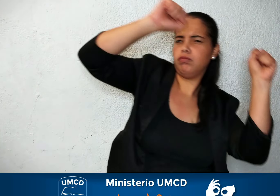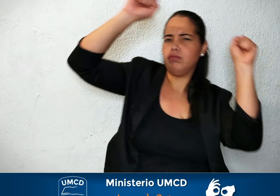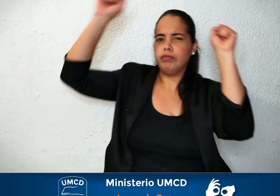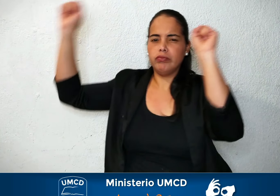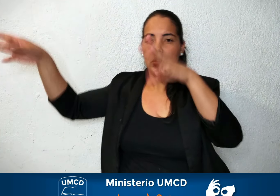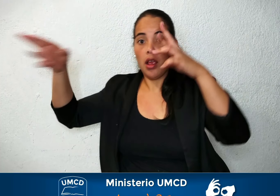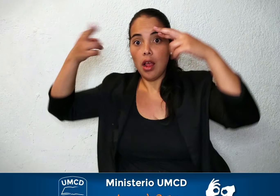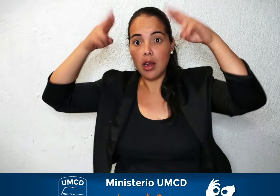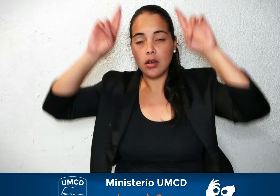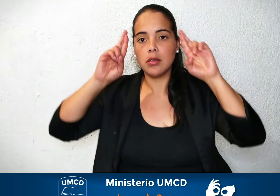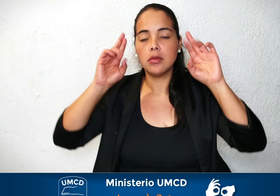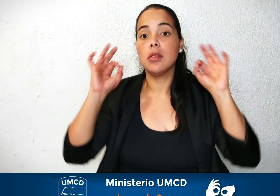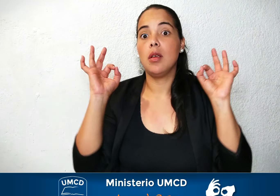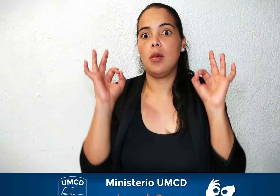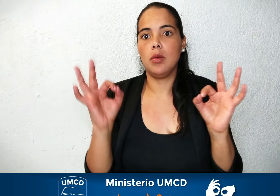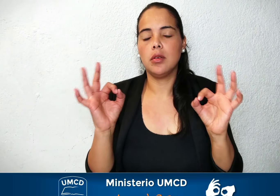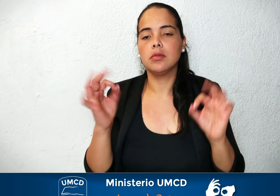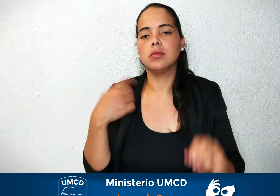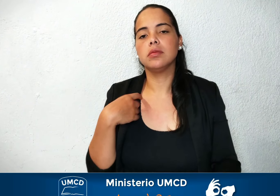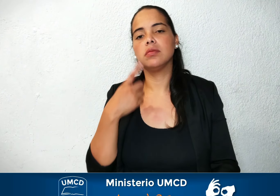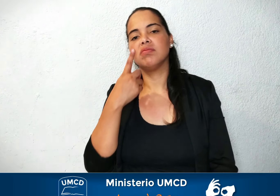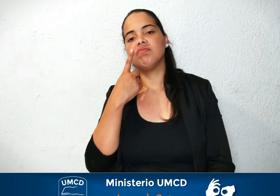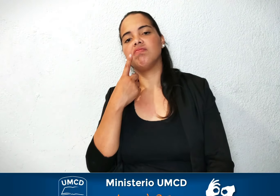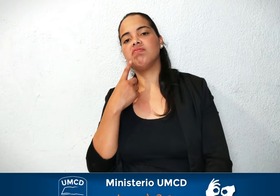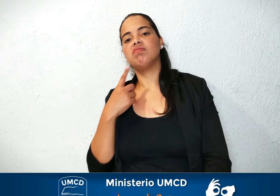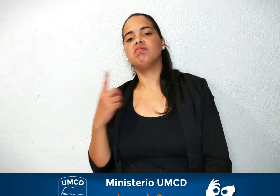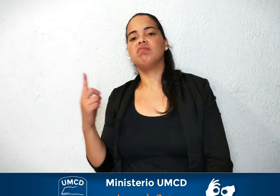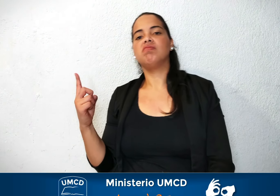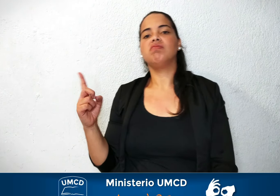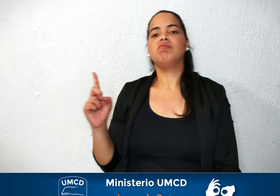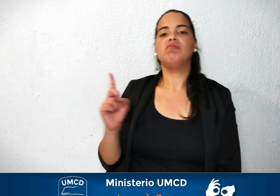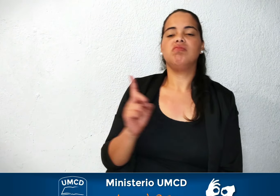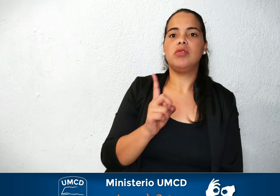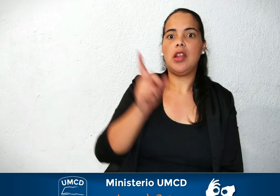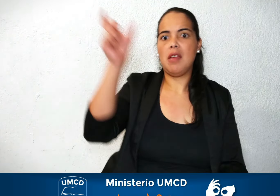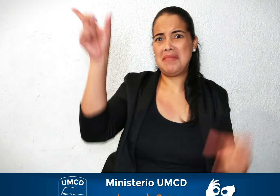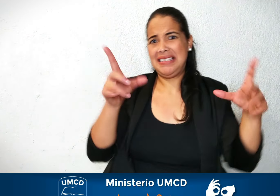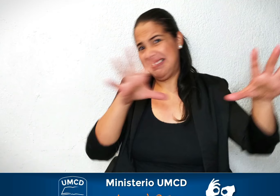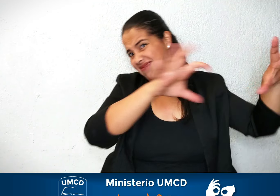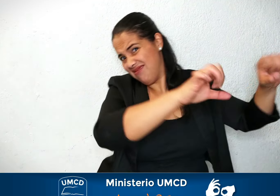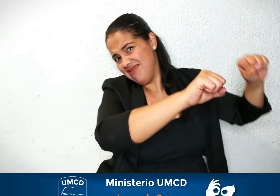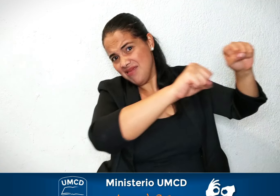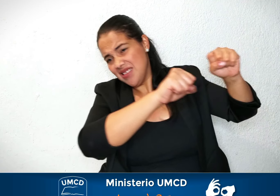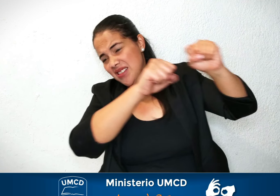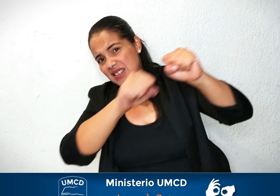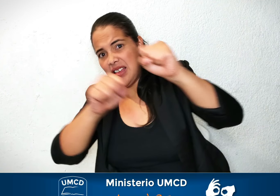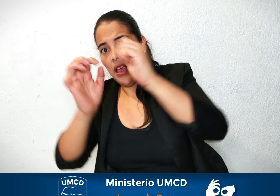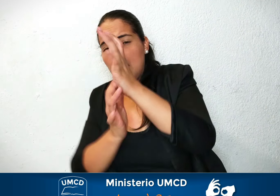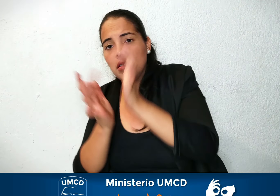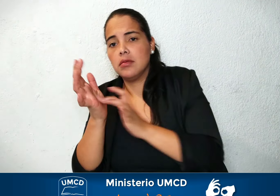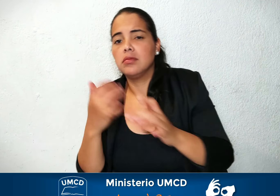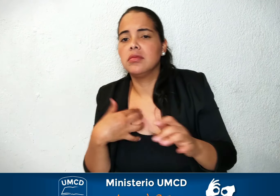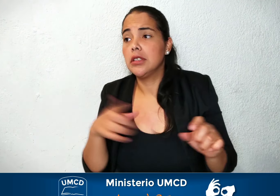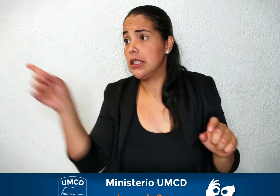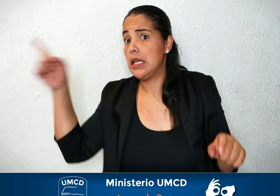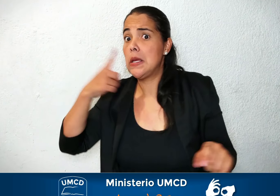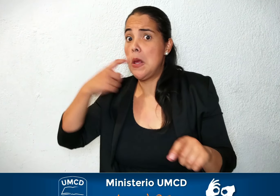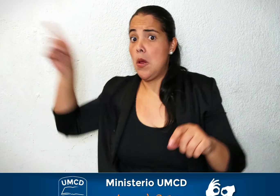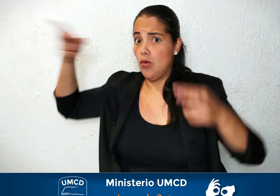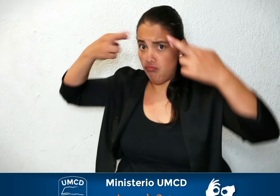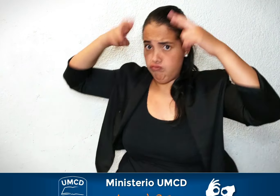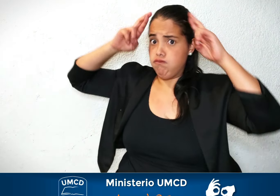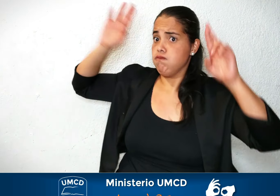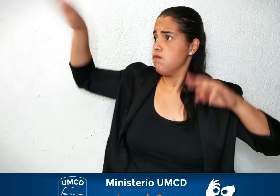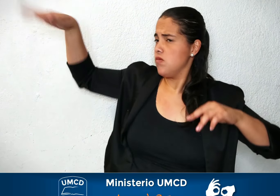ningún desorden. En ese instante llegan todo ese grupo de personas junto con el Señor Jesucristo y le